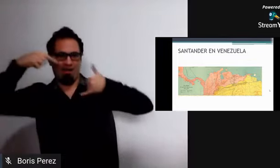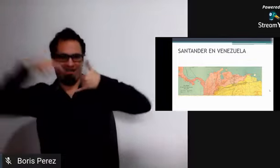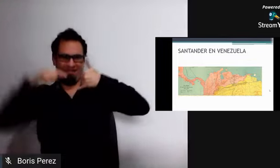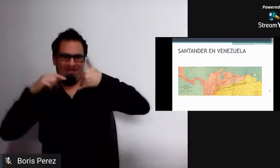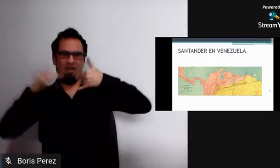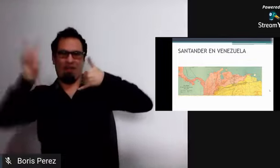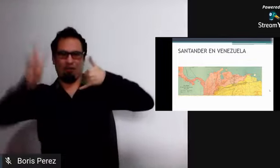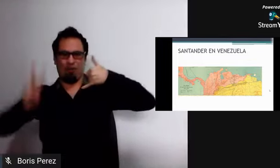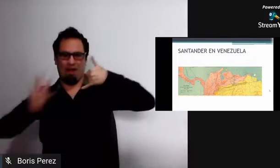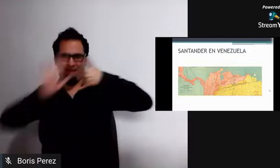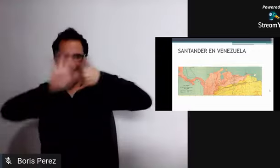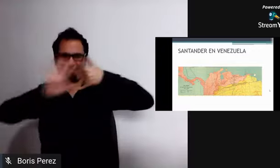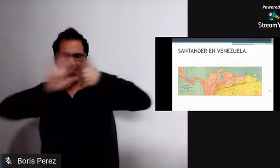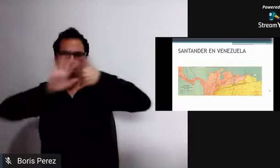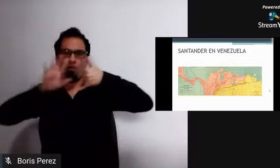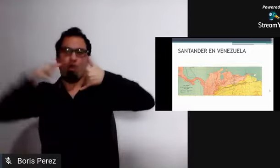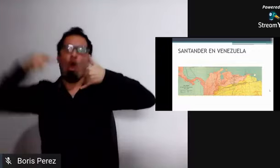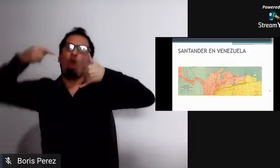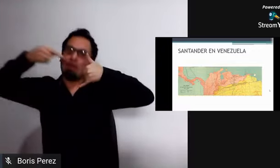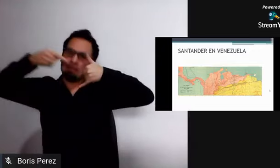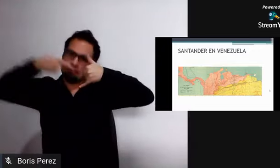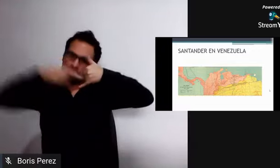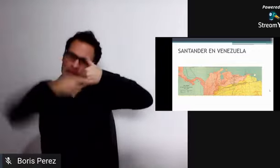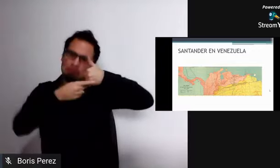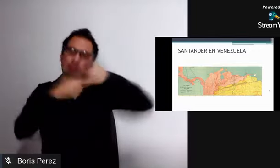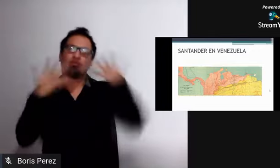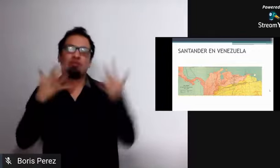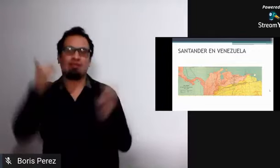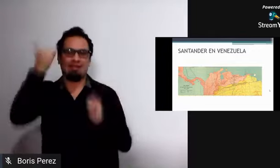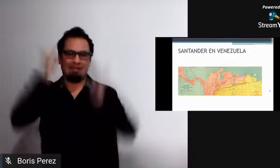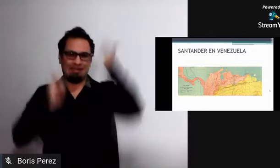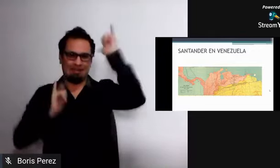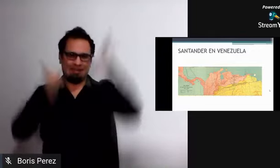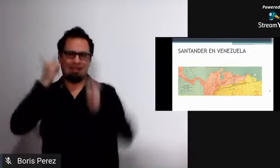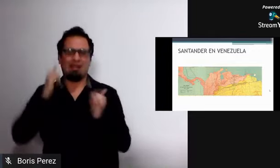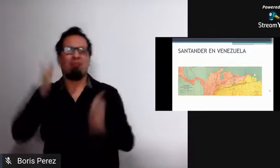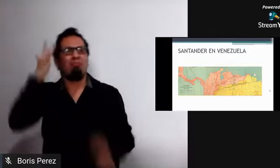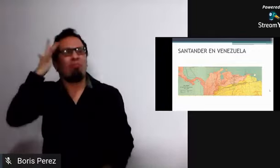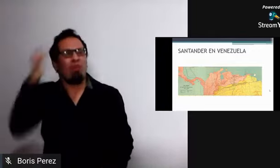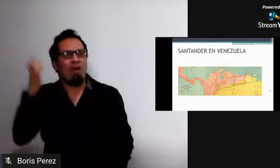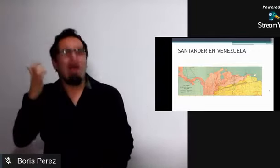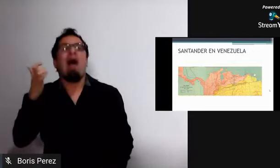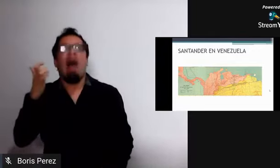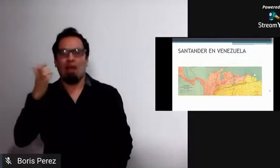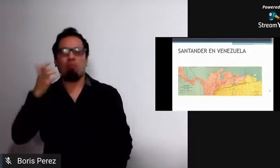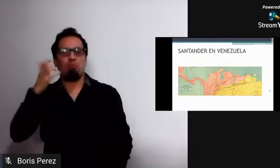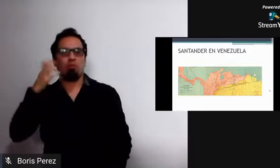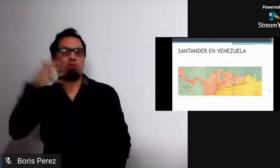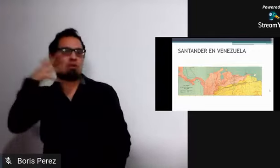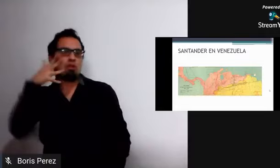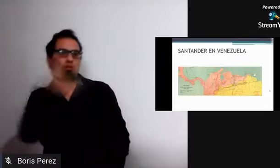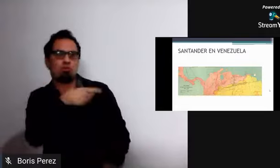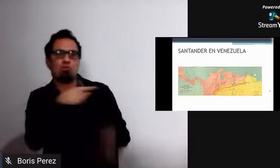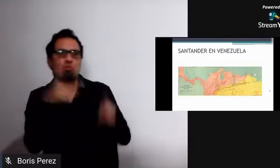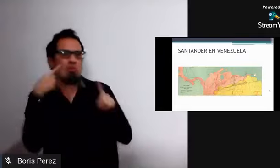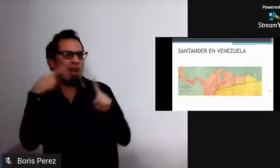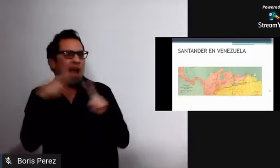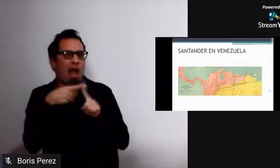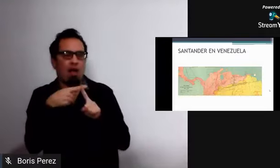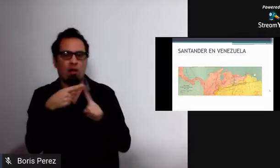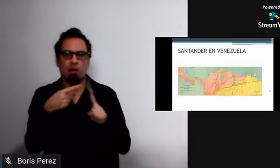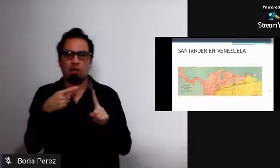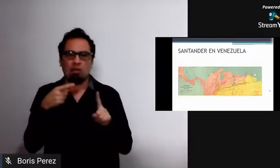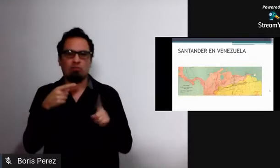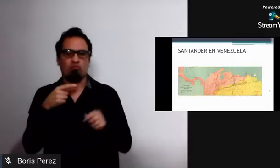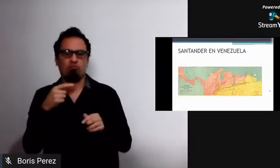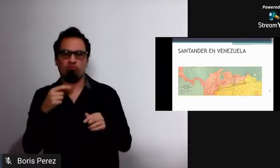otros aliados de la batalla en contra de la recuperación del territorio americano.